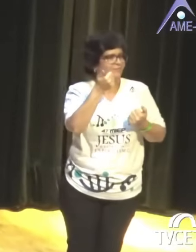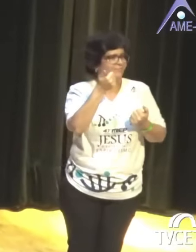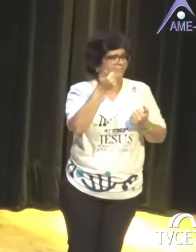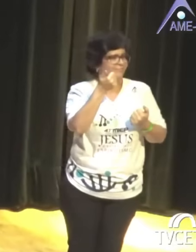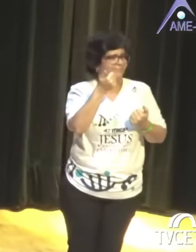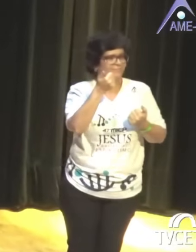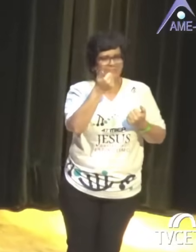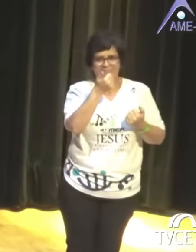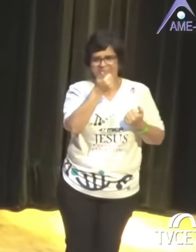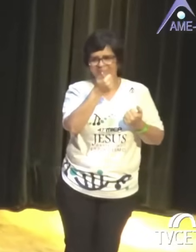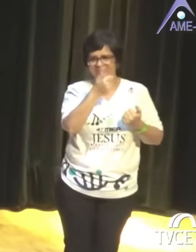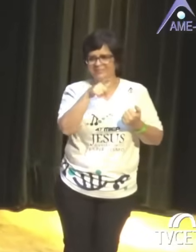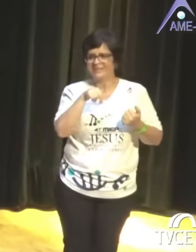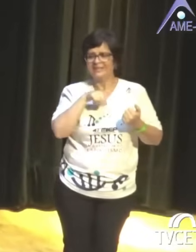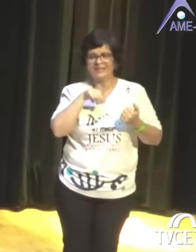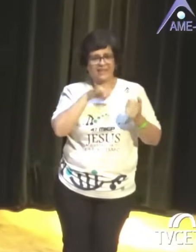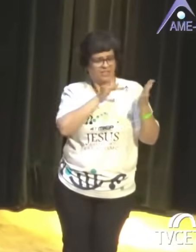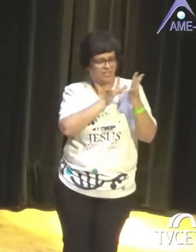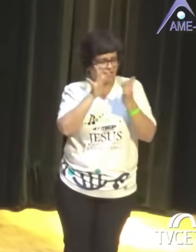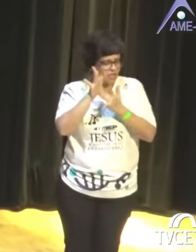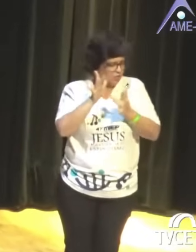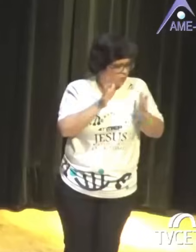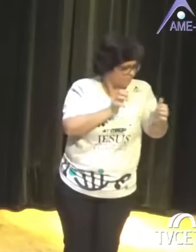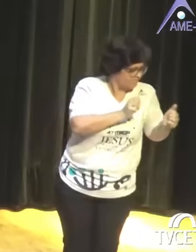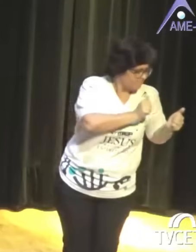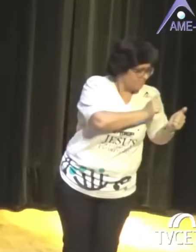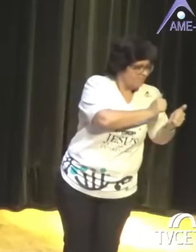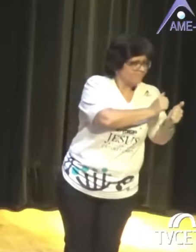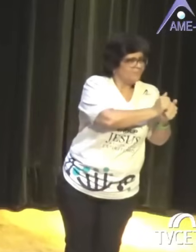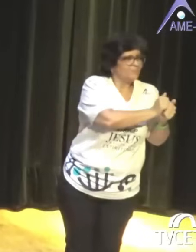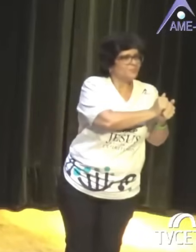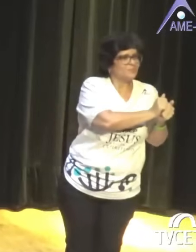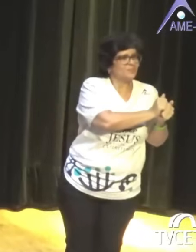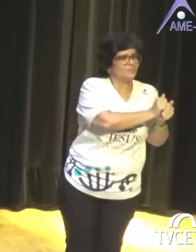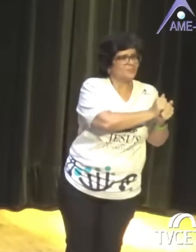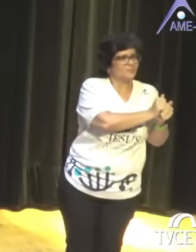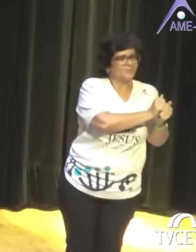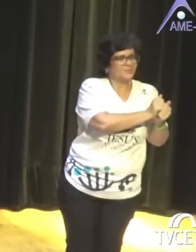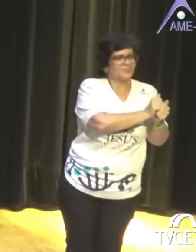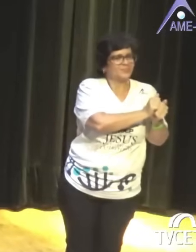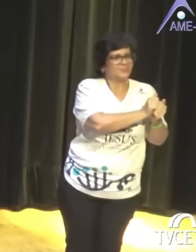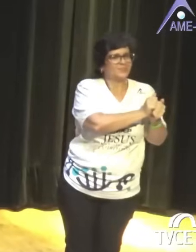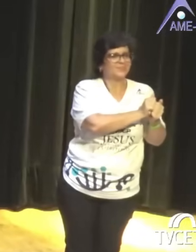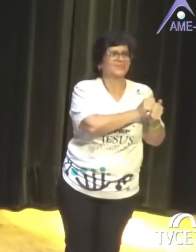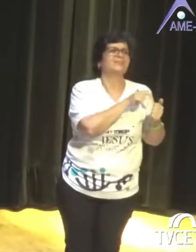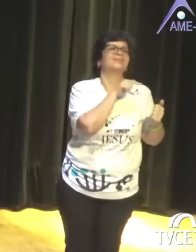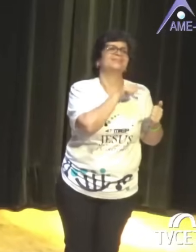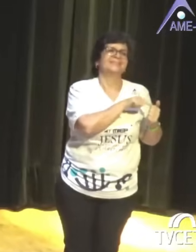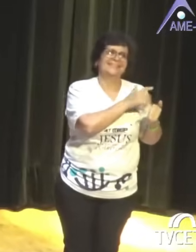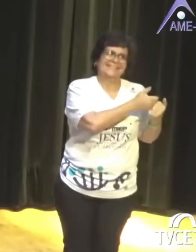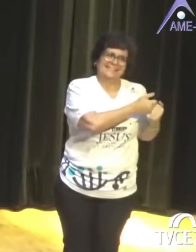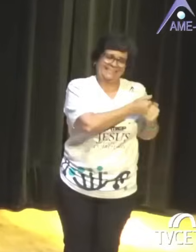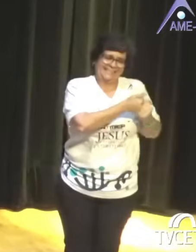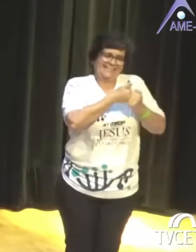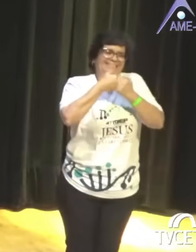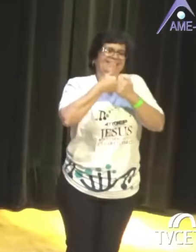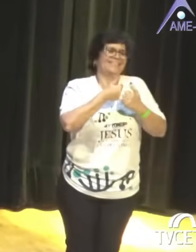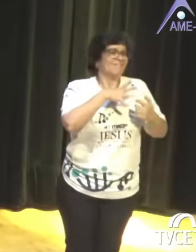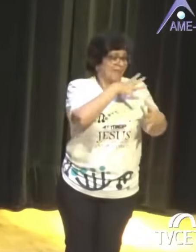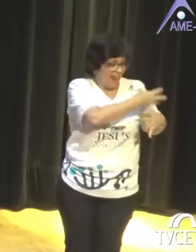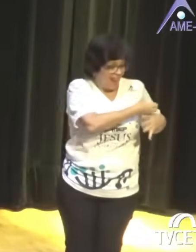você quando ele se aproxima mais de você você tá perdido